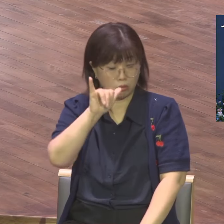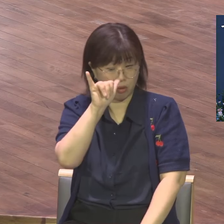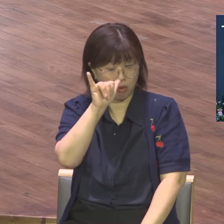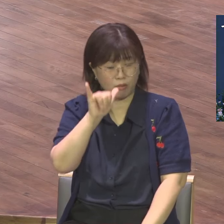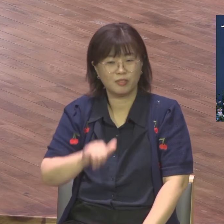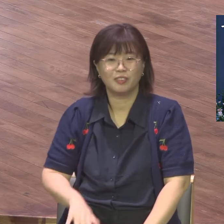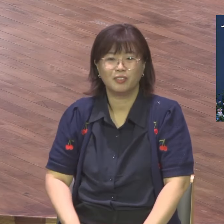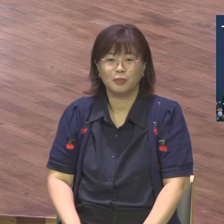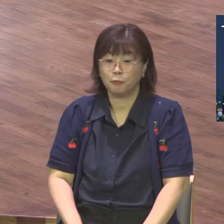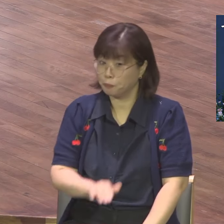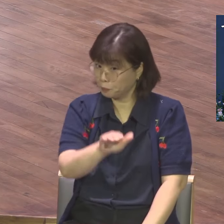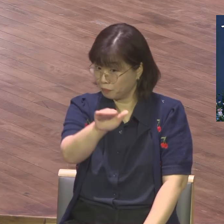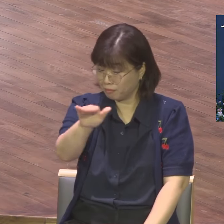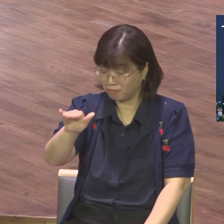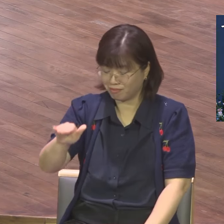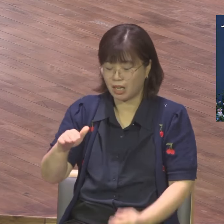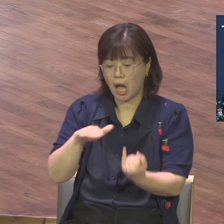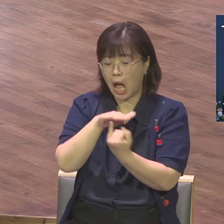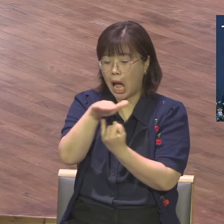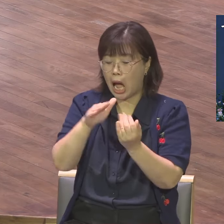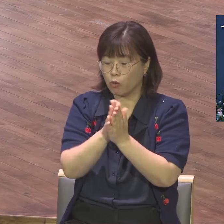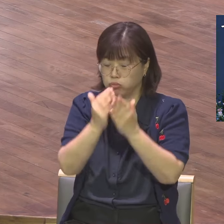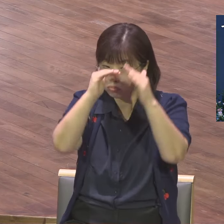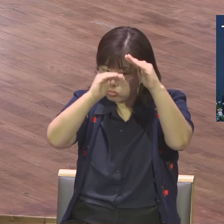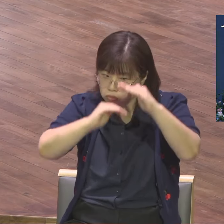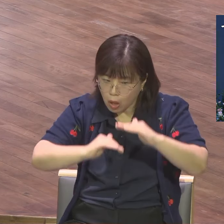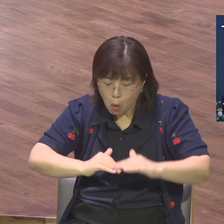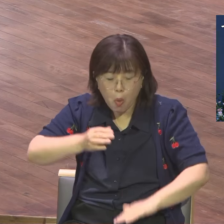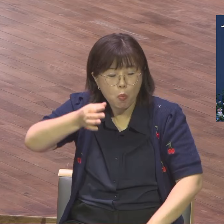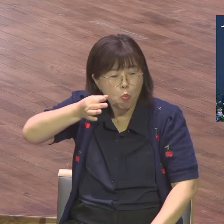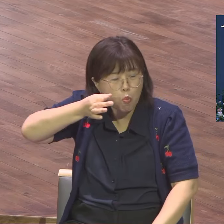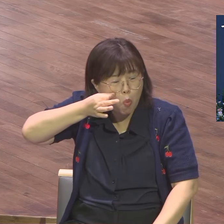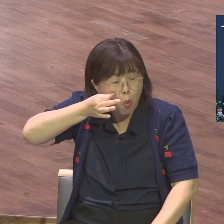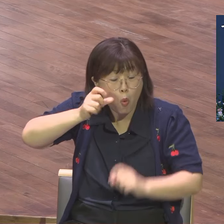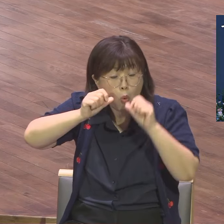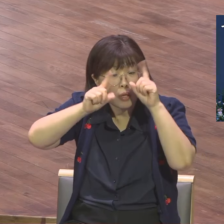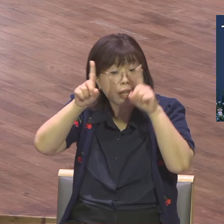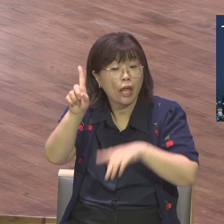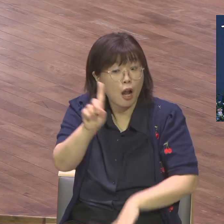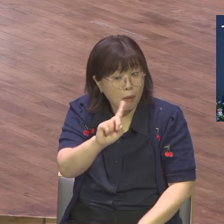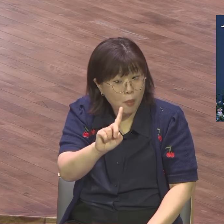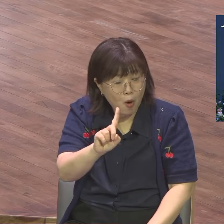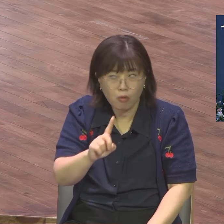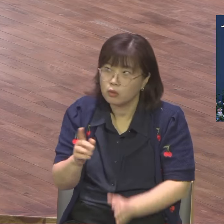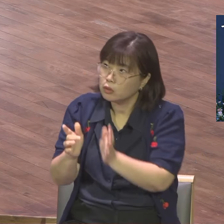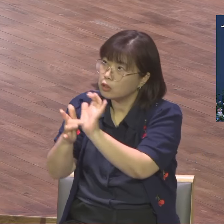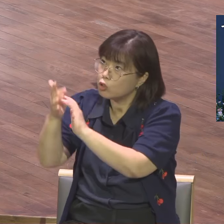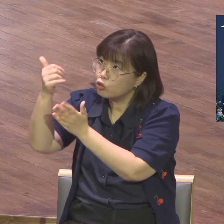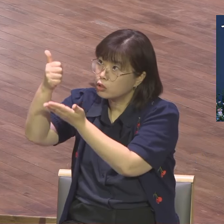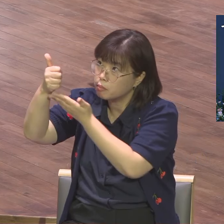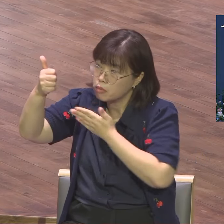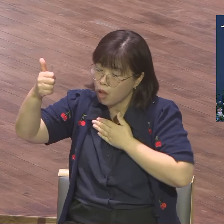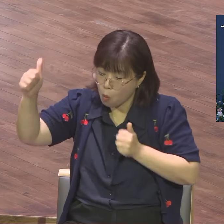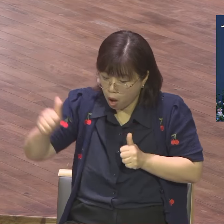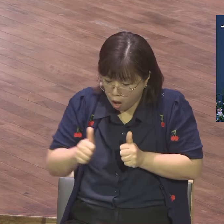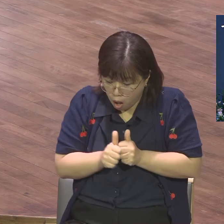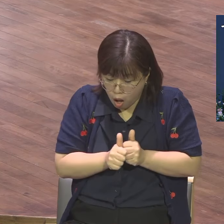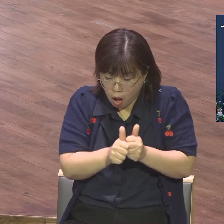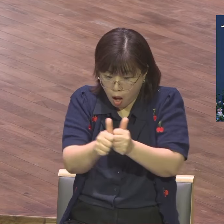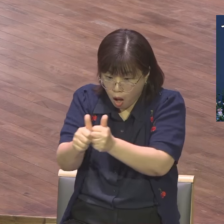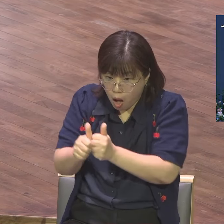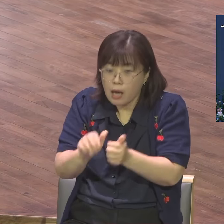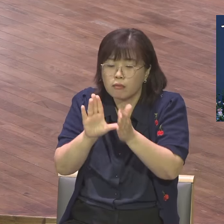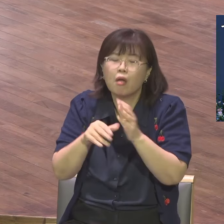영계적 성도들은요 아가서를 통해서 예수 그리스도가 나와 함께 하시는